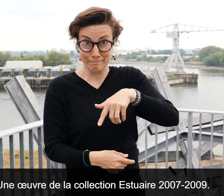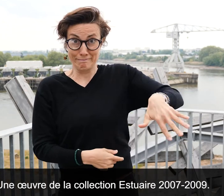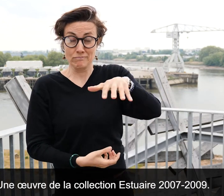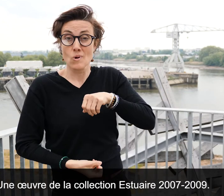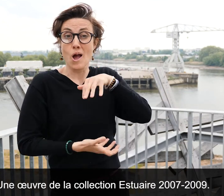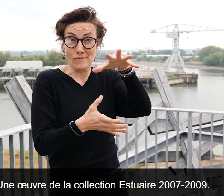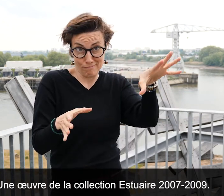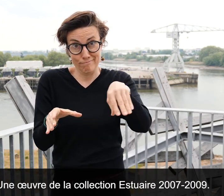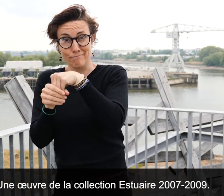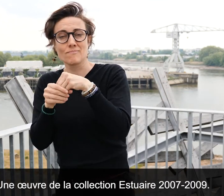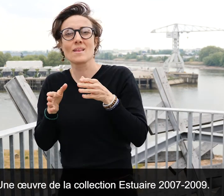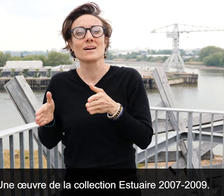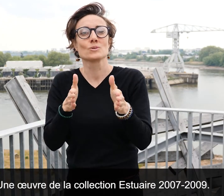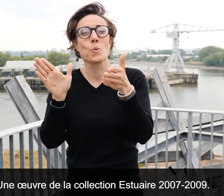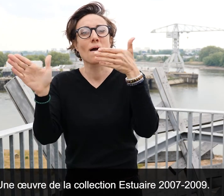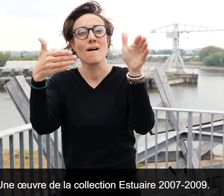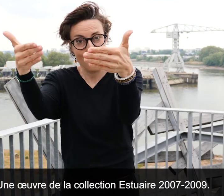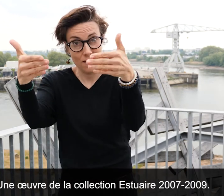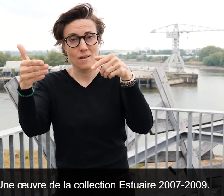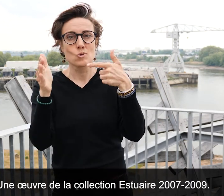une oeuvre de la collection estuaire 2007 2009